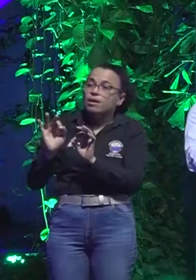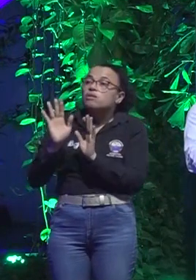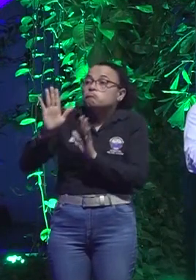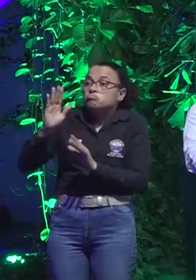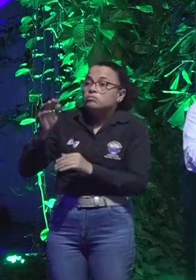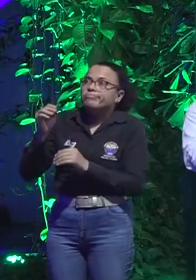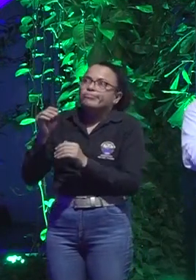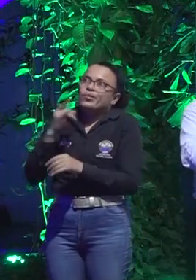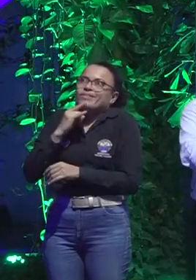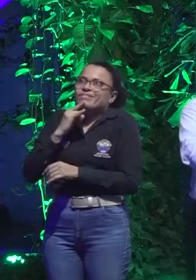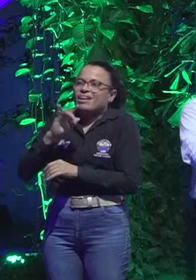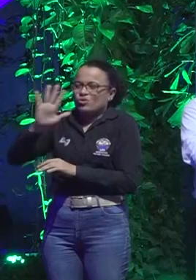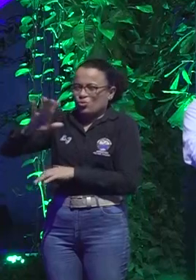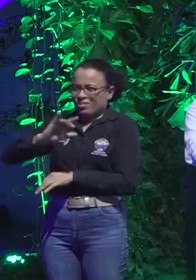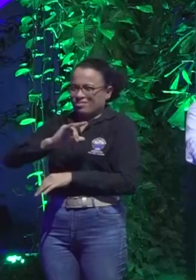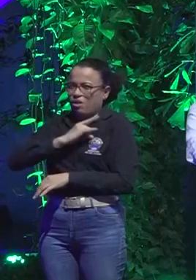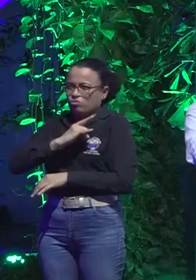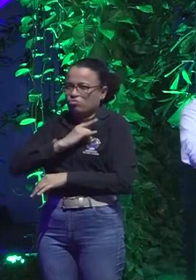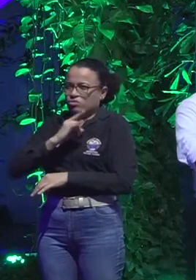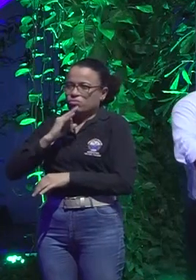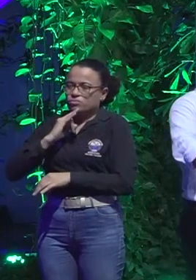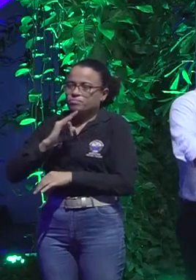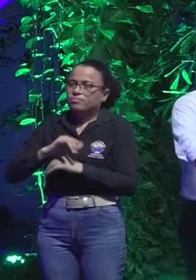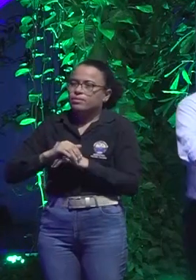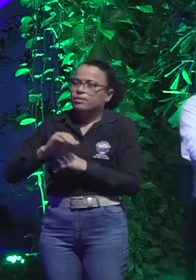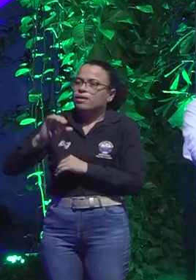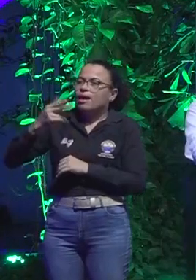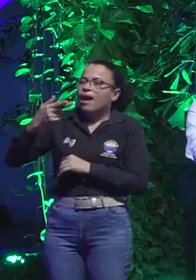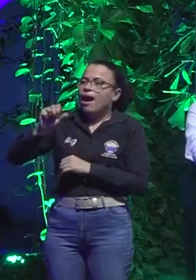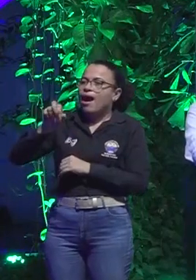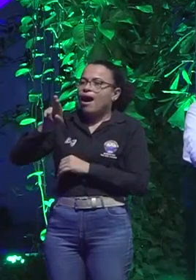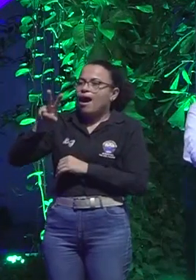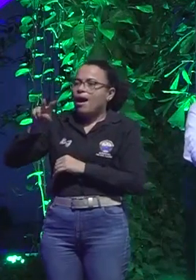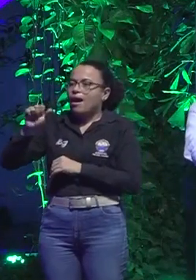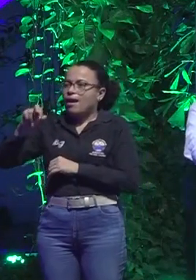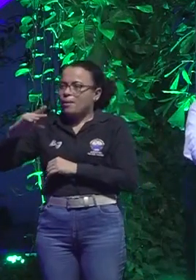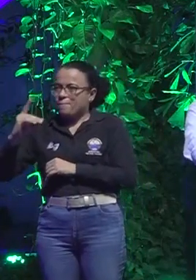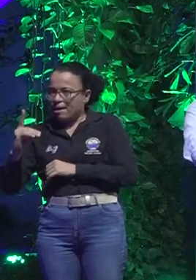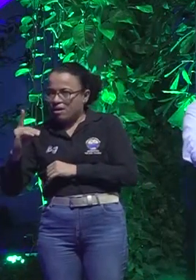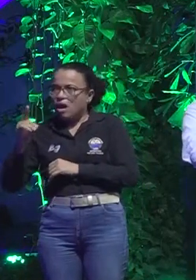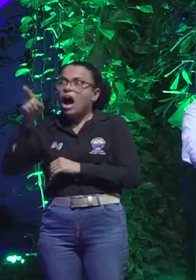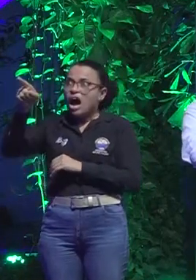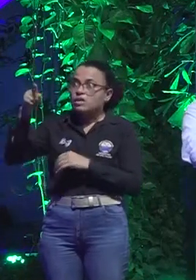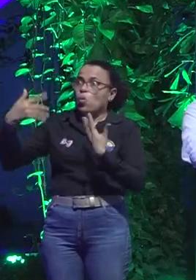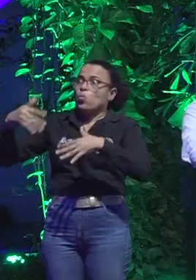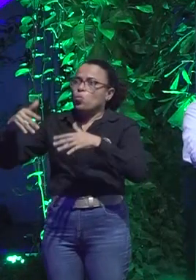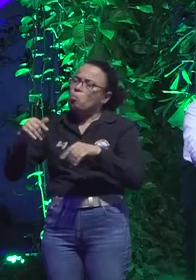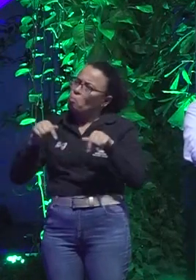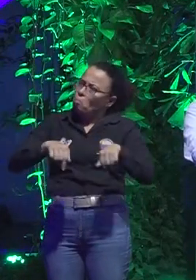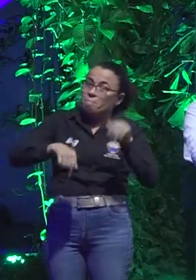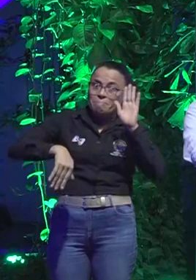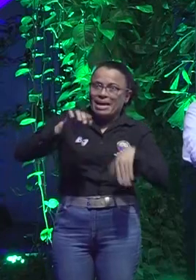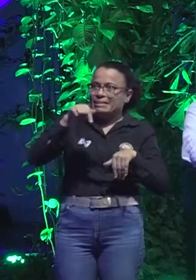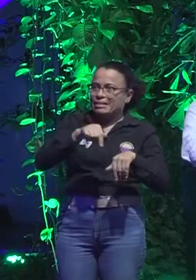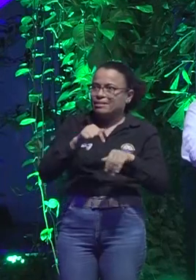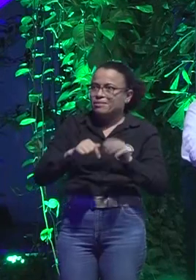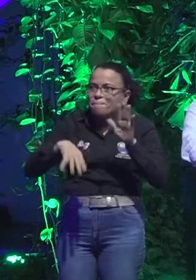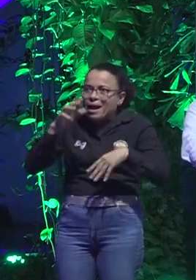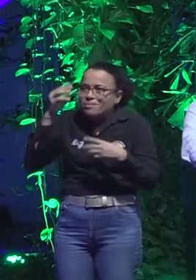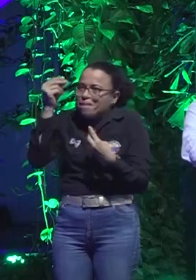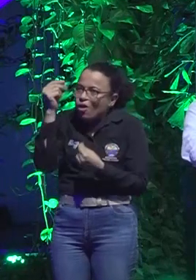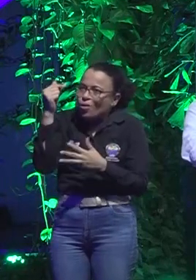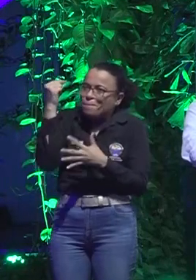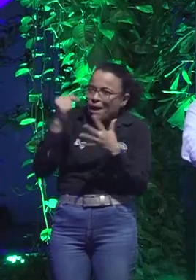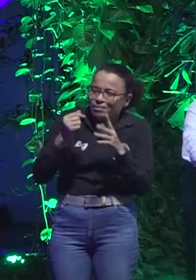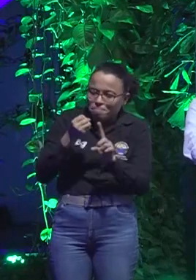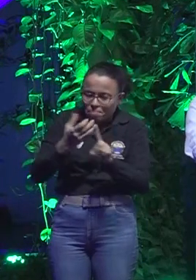Y dijeron, el plan de desarrollo de la universidad con participación colectiva define muy bien esos propósitos. Hay evidencia de